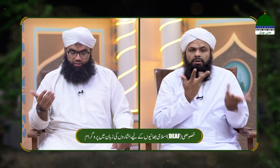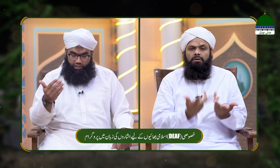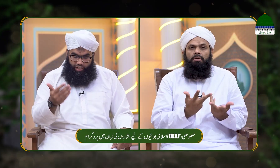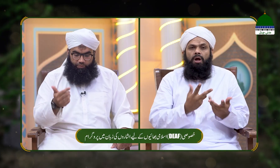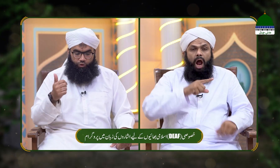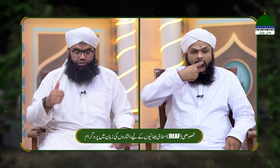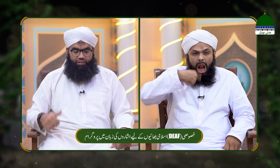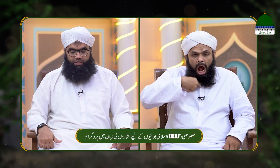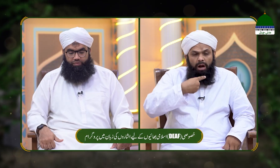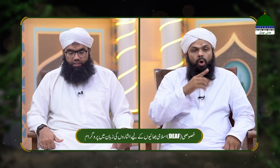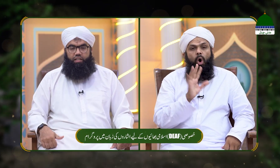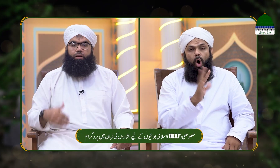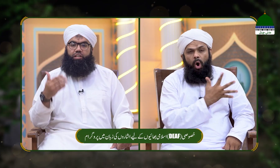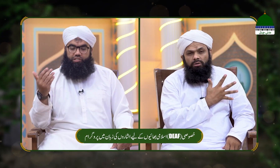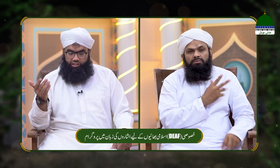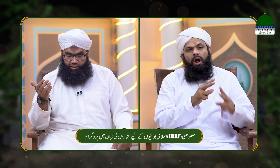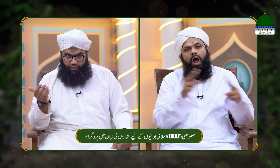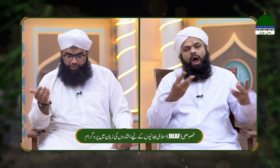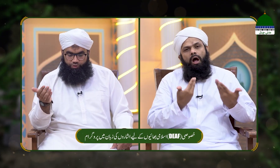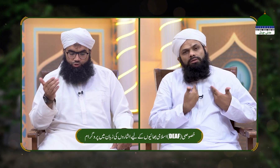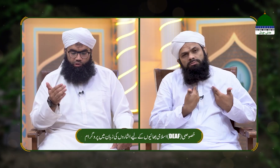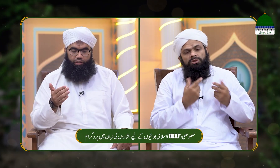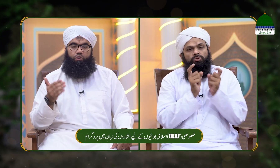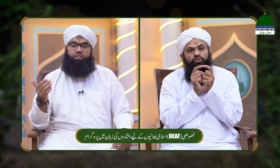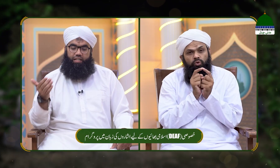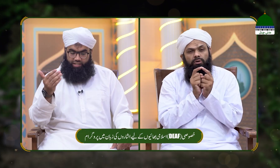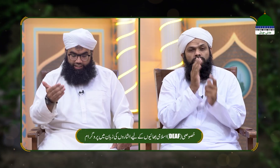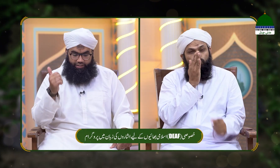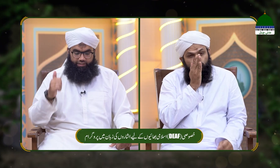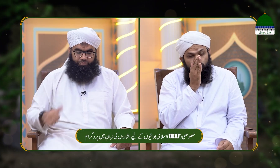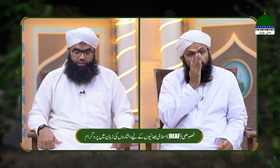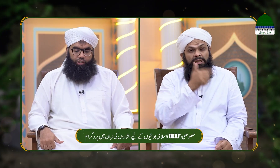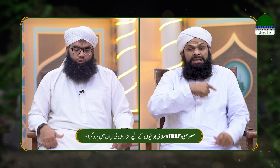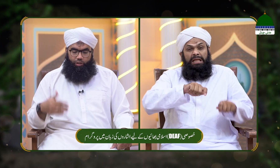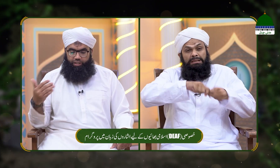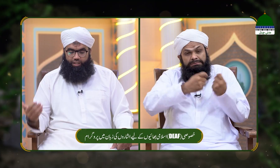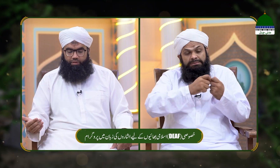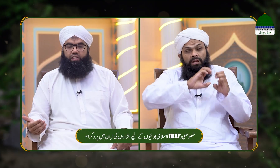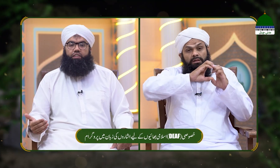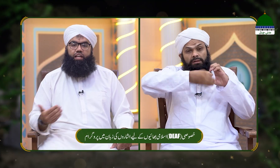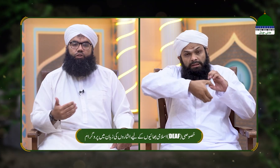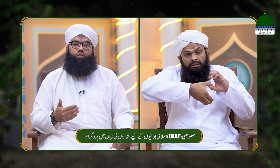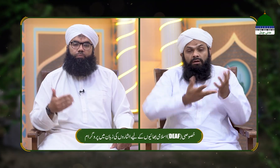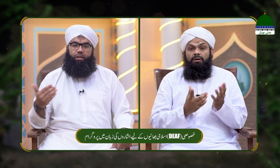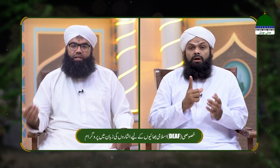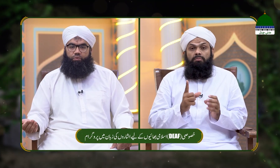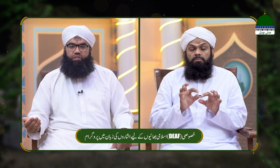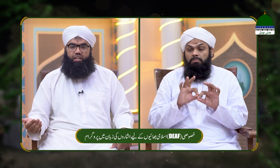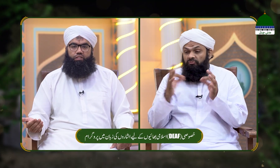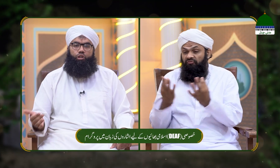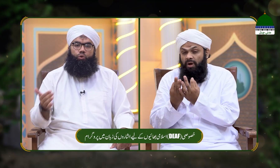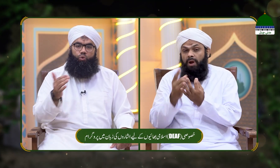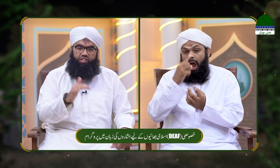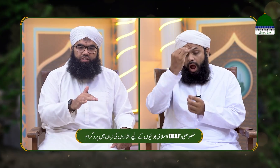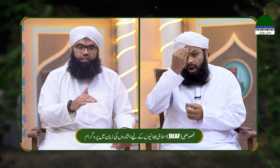ہم گالم گلوچ کرتے ہیں، کبھی کسی کی غیبت، چغلی اور دل آزاری کرتے ہیں، تو کبھی گھر میں والدین اور بہن بھائیوں کے